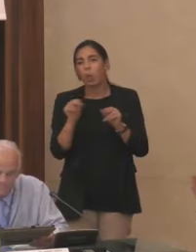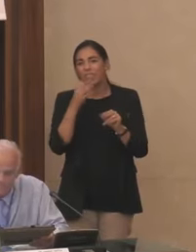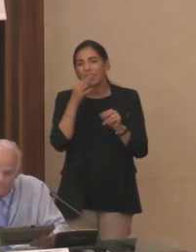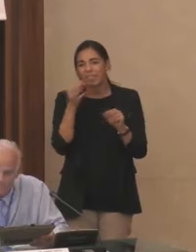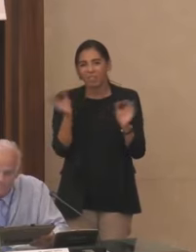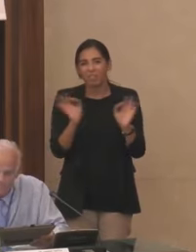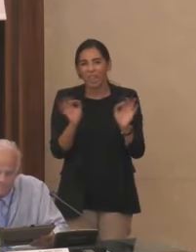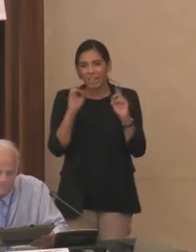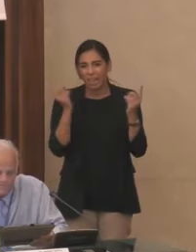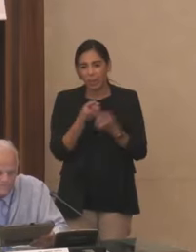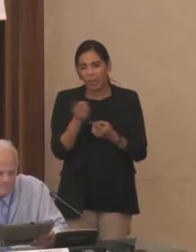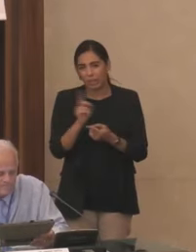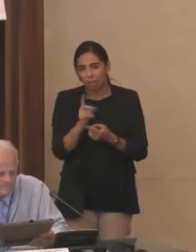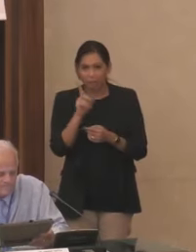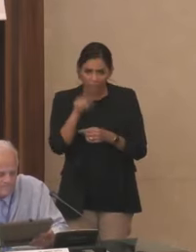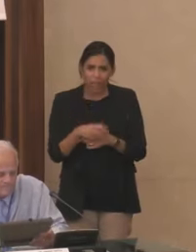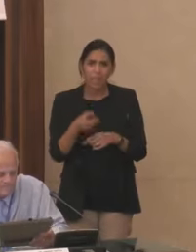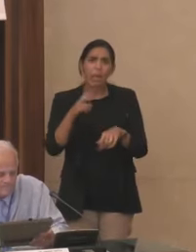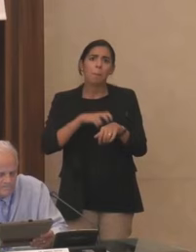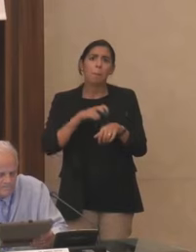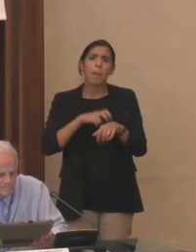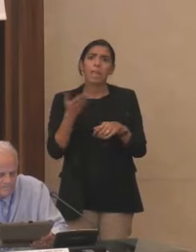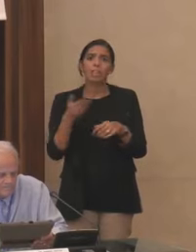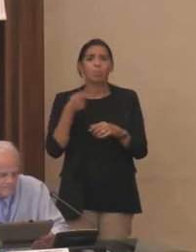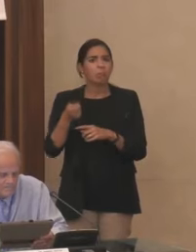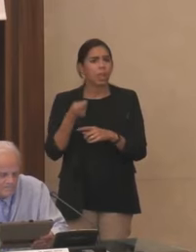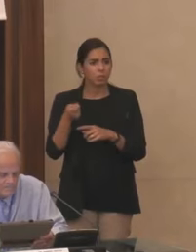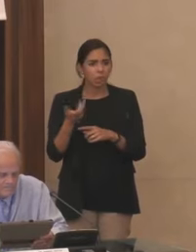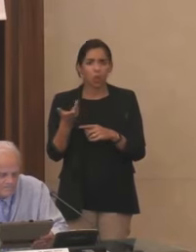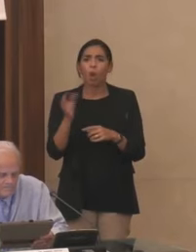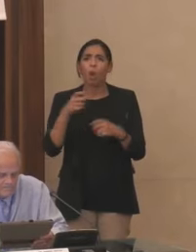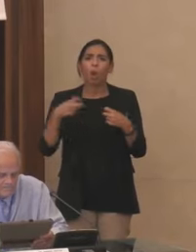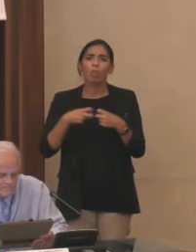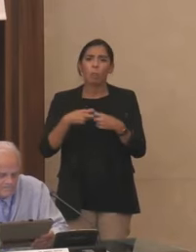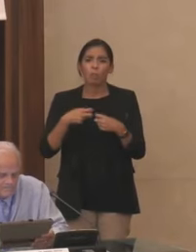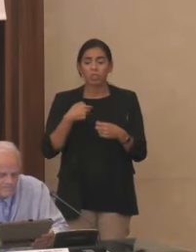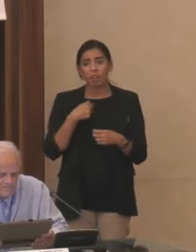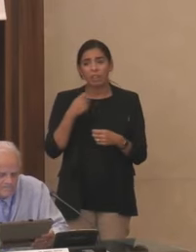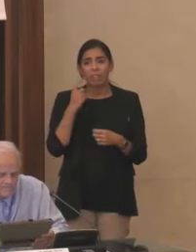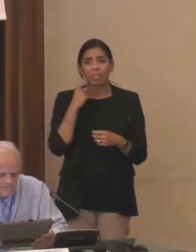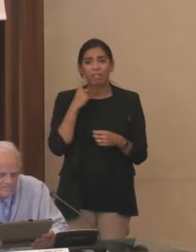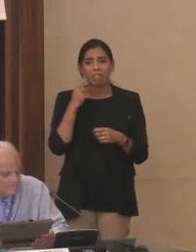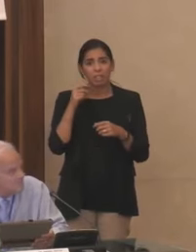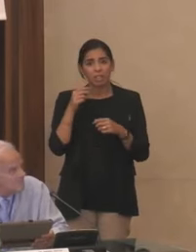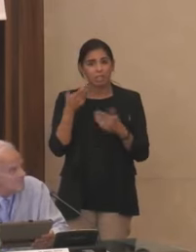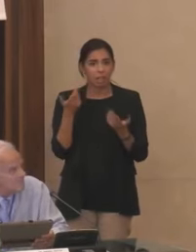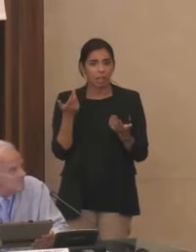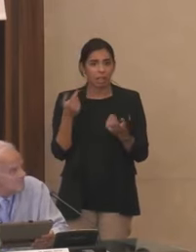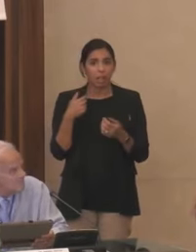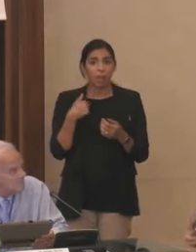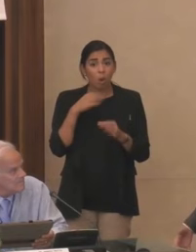anche medici in pensione, ortopedici. Io sono un dentista, se so curare io il Covid, se ho imparato io a